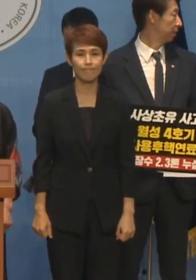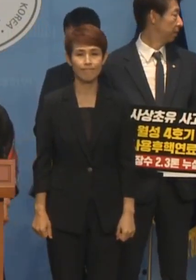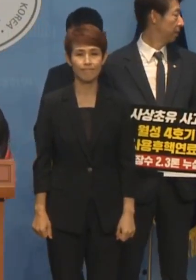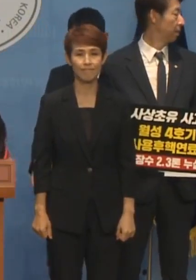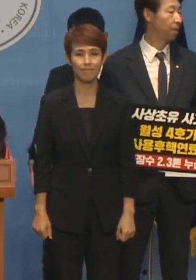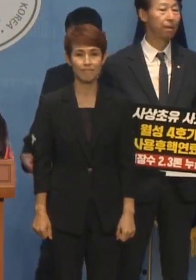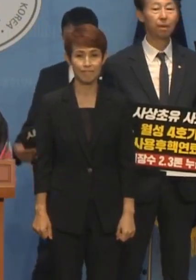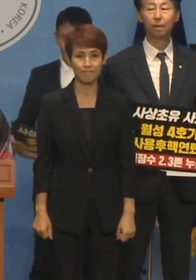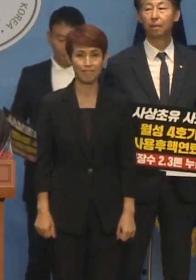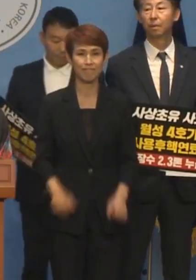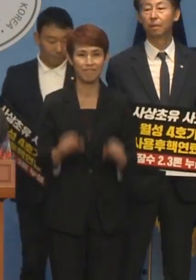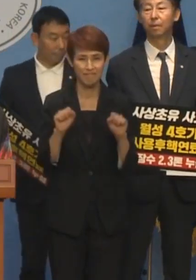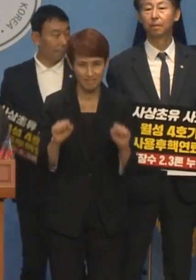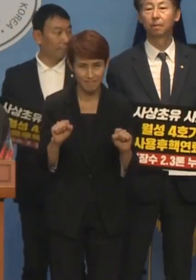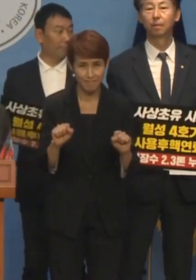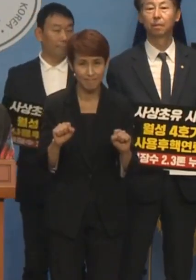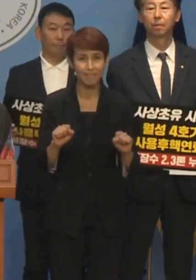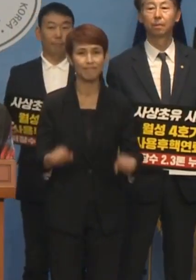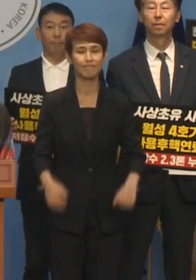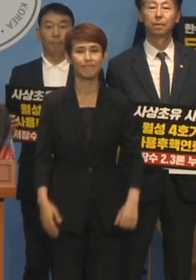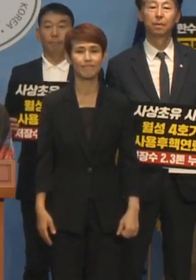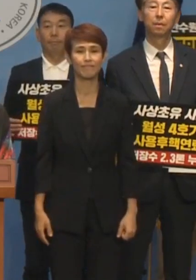네, 안녕하세요.